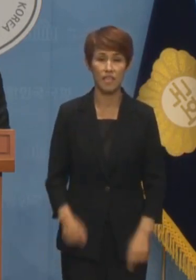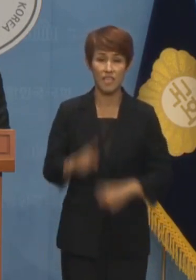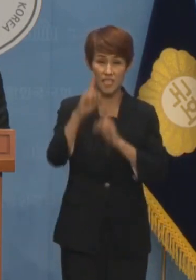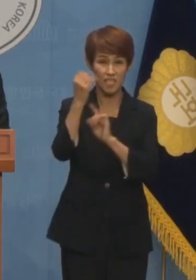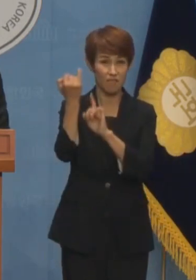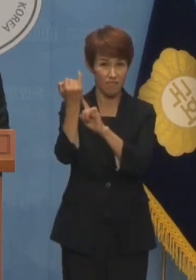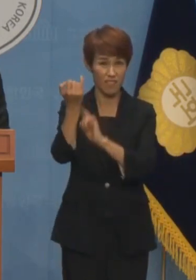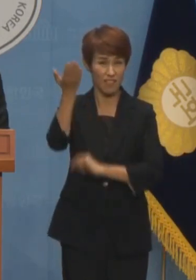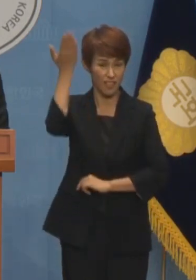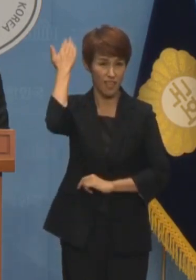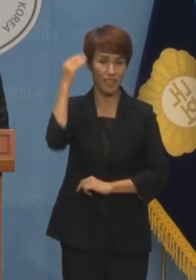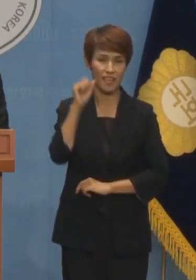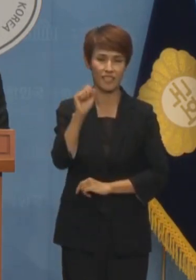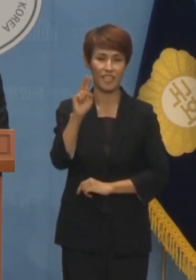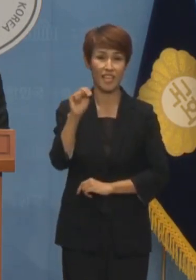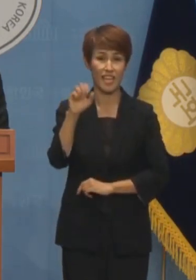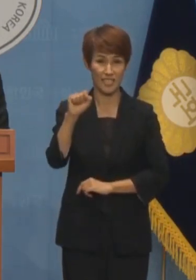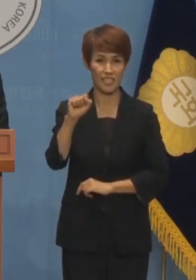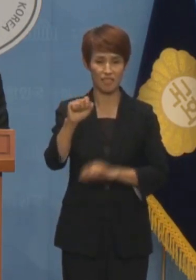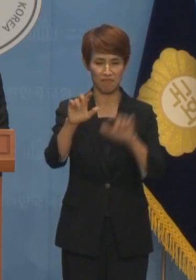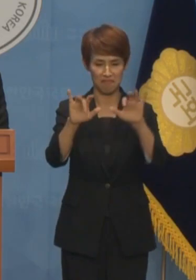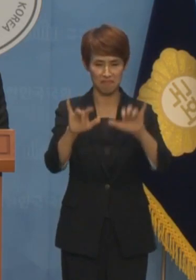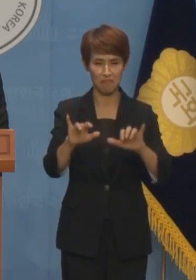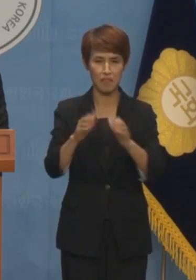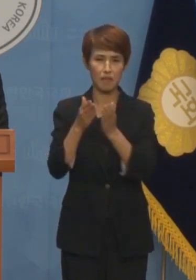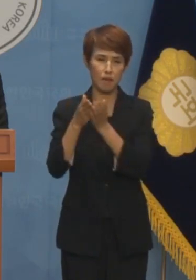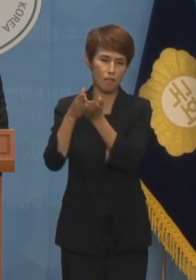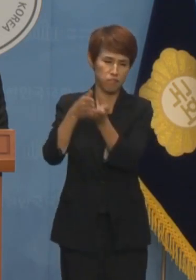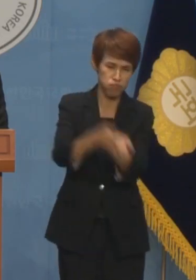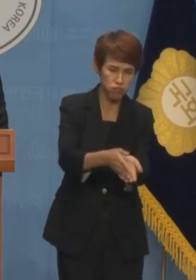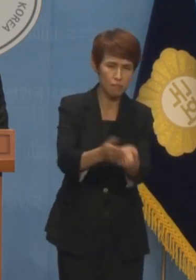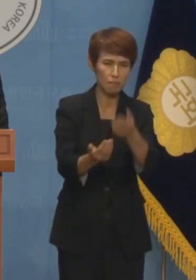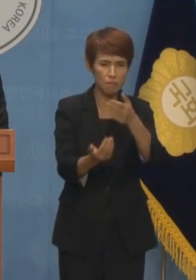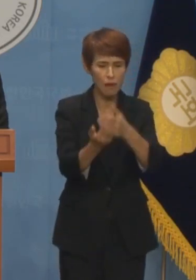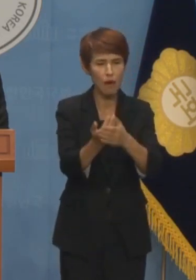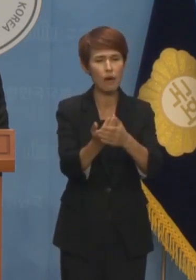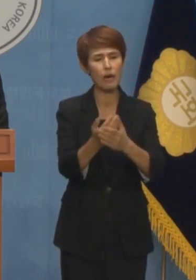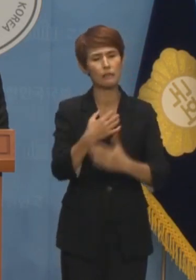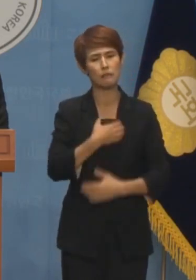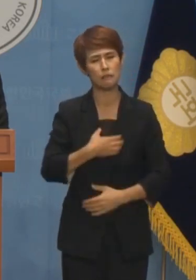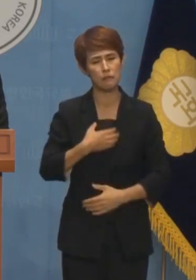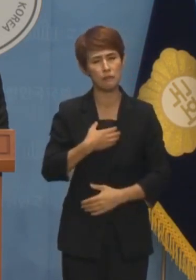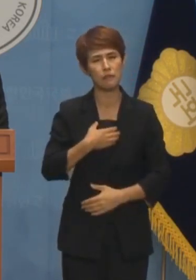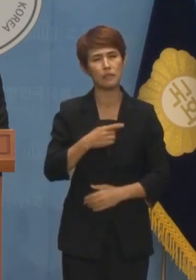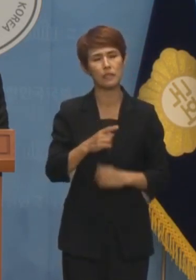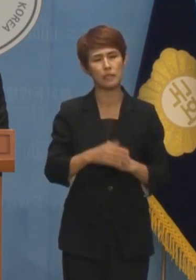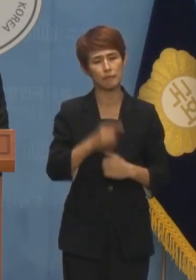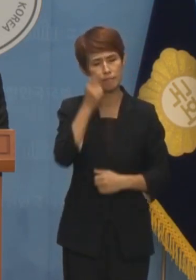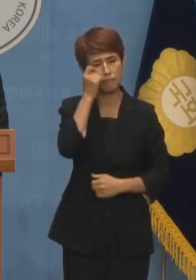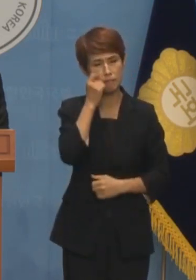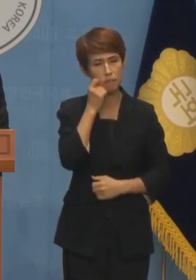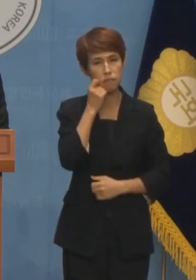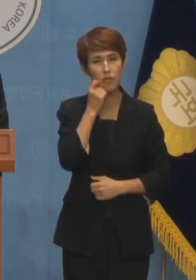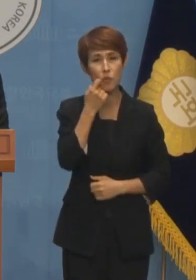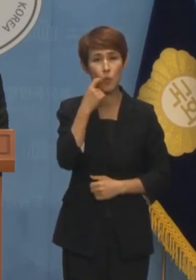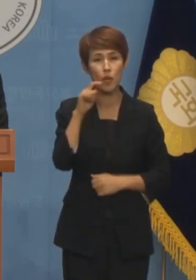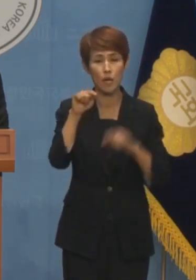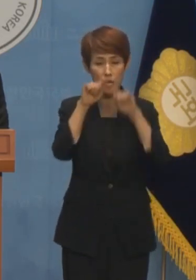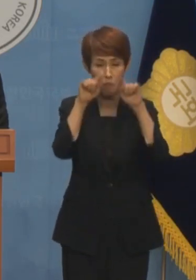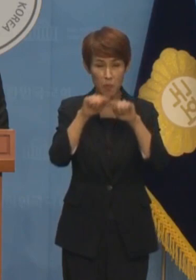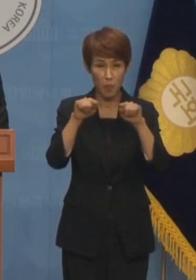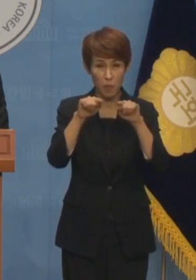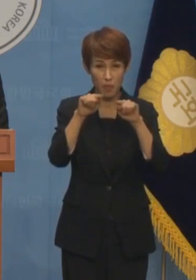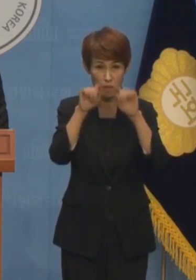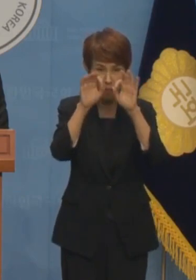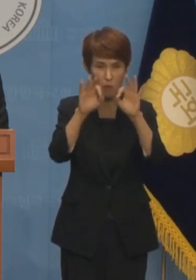후보가 과거 SNS 글을 통해 세월호 참사를 추모하는 노란 리본에 대해 나라 앞날이 노랗다라고 조롱한